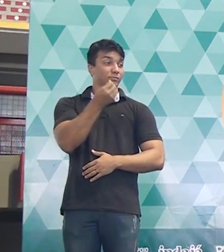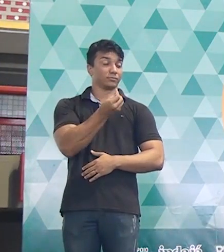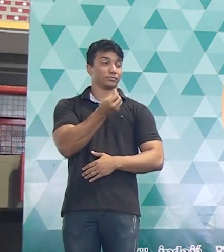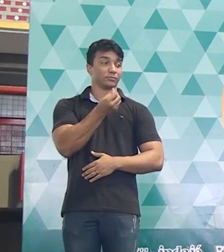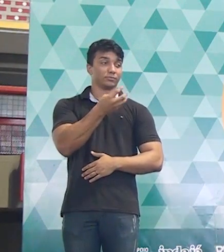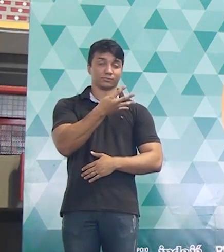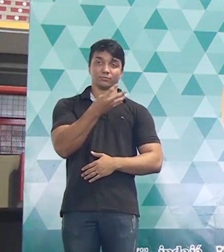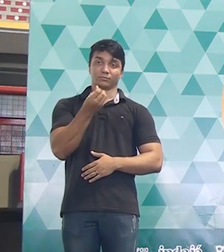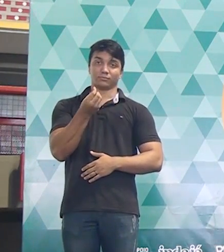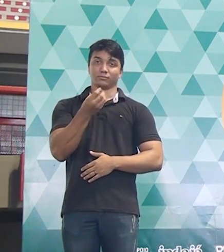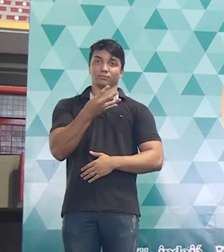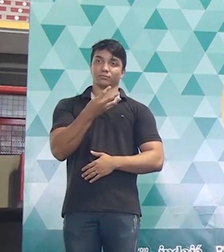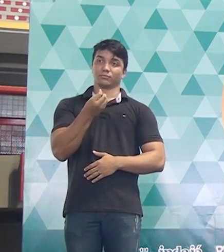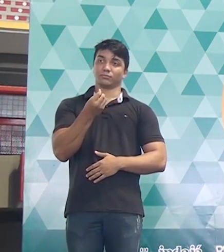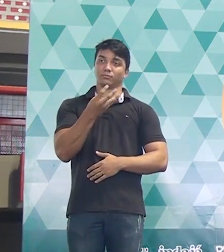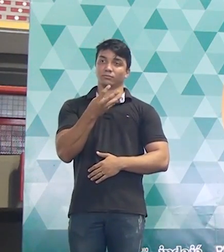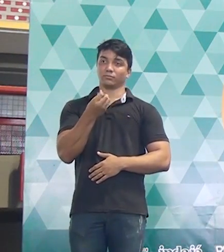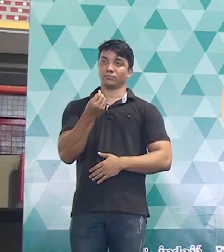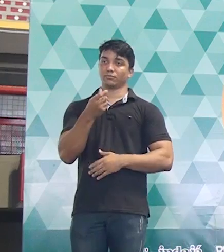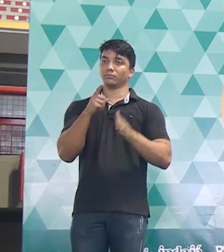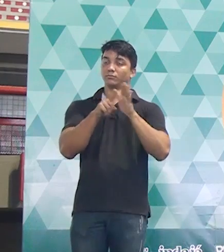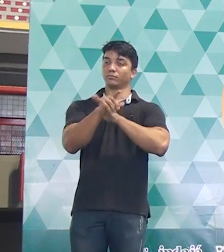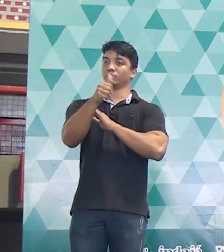46. Questão 10.